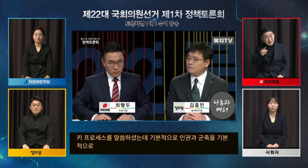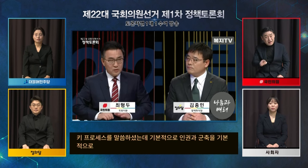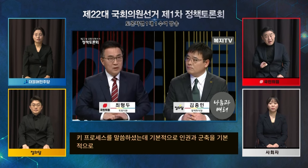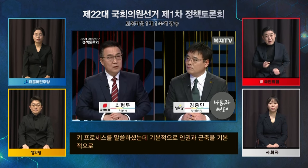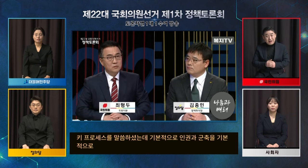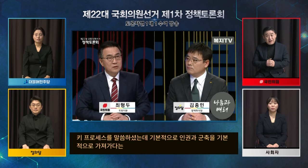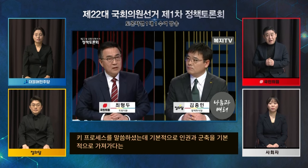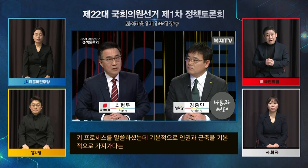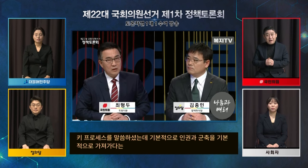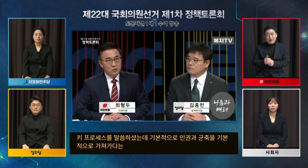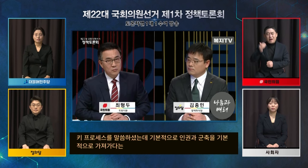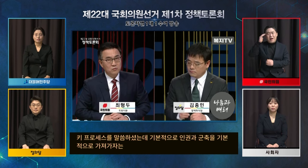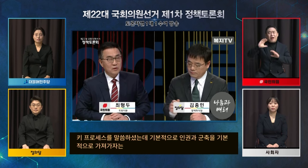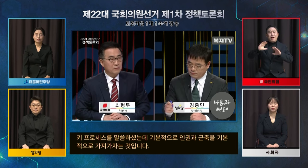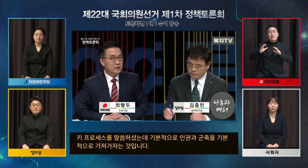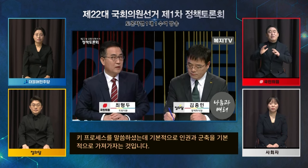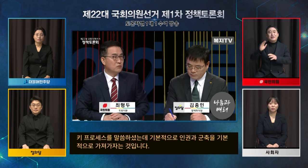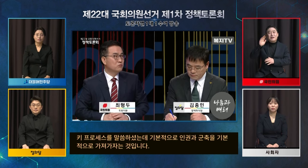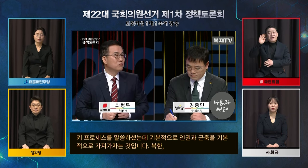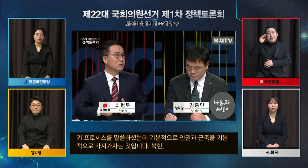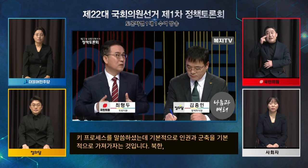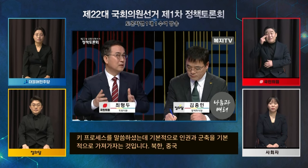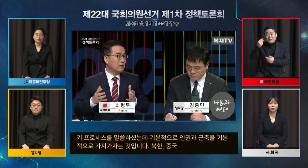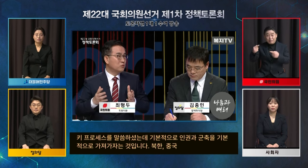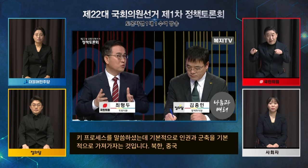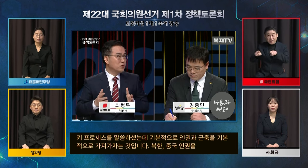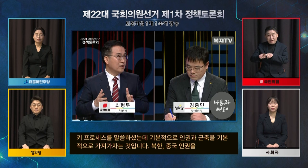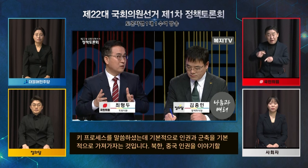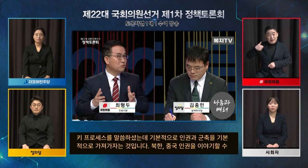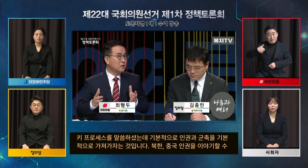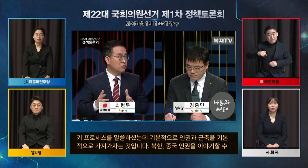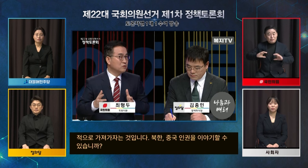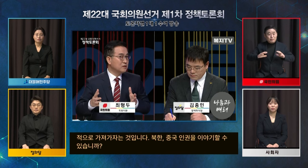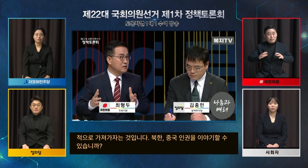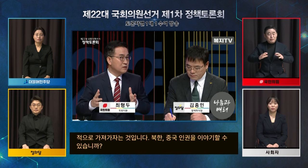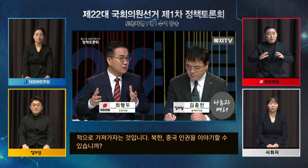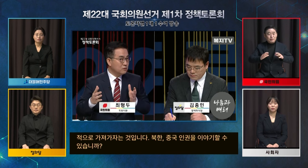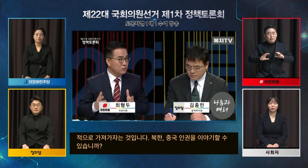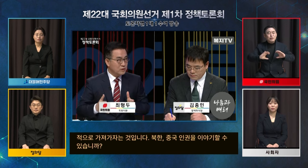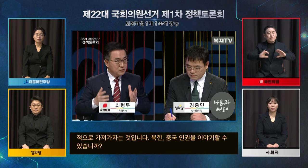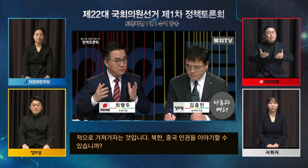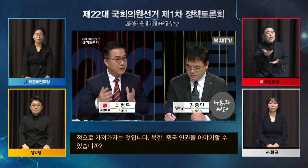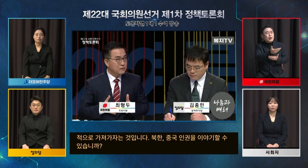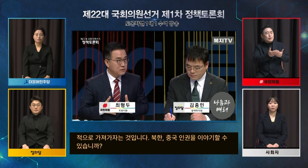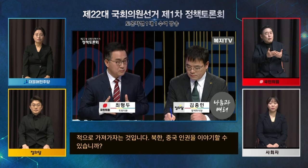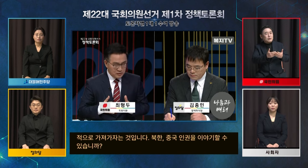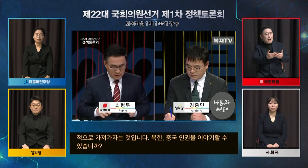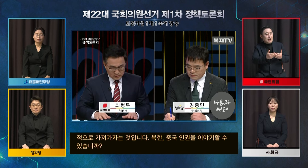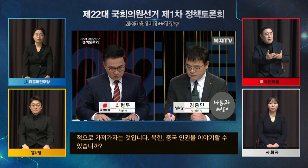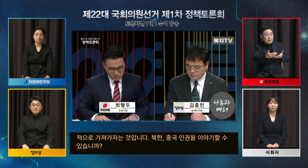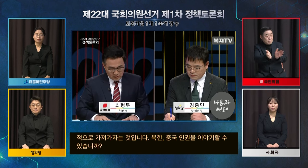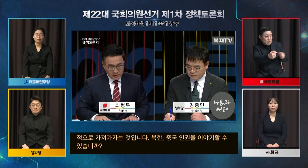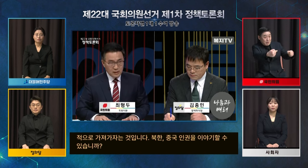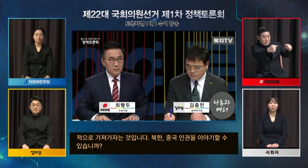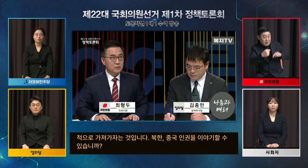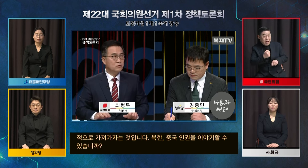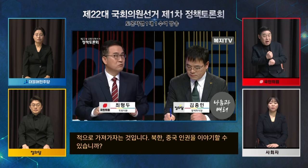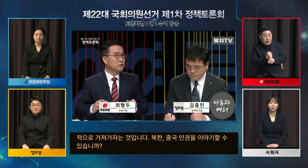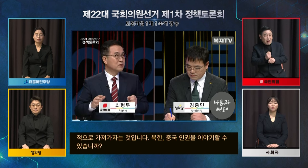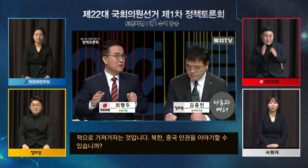그리고 우리나라야말로 미국과 함께 중국을 WT에 국제통상질서에 넣어주기 위해서 정말 애를 썼습니다. 그리고